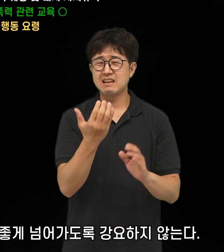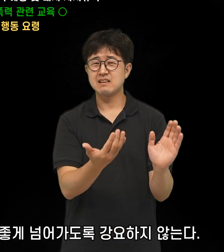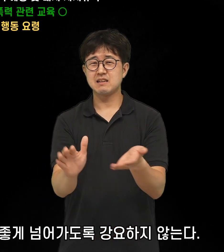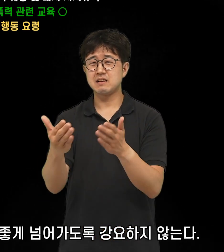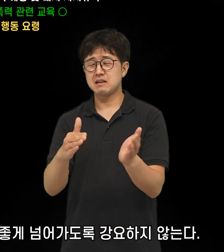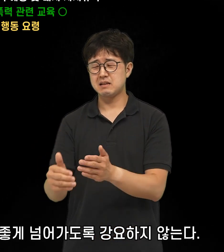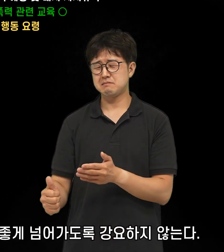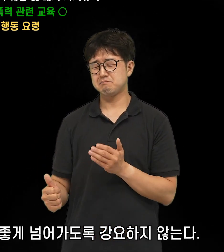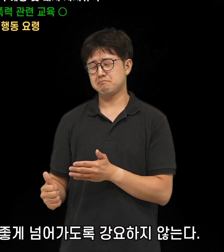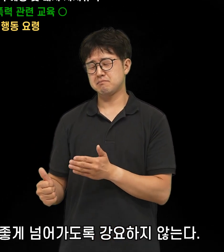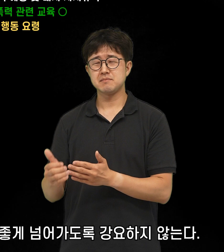강요하지 않는다.